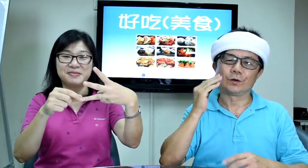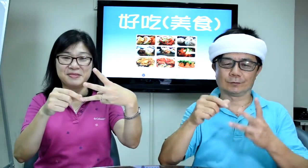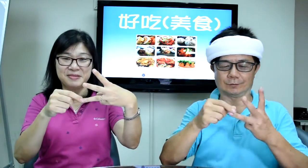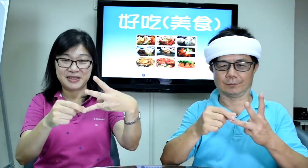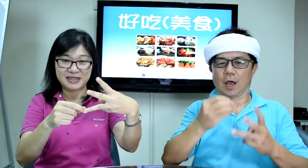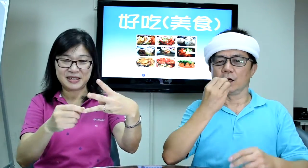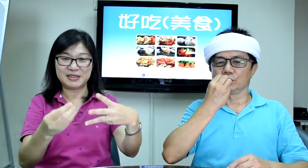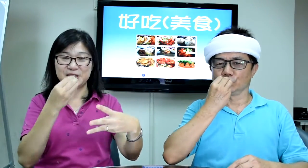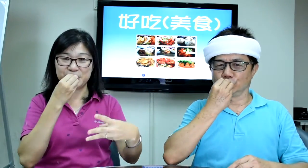第三